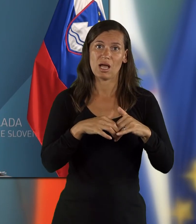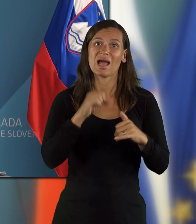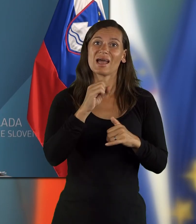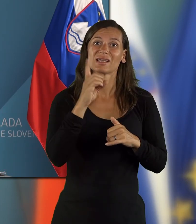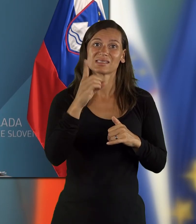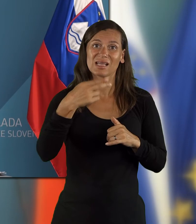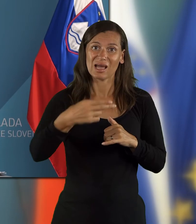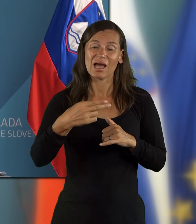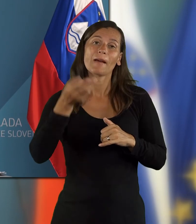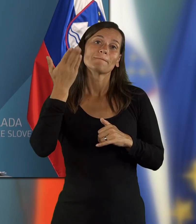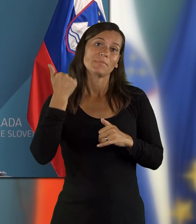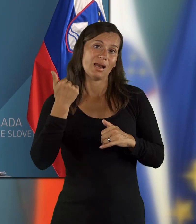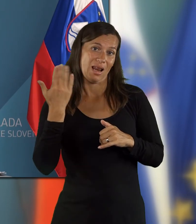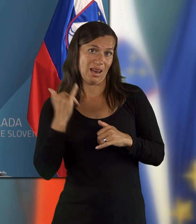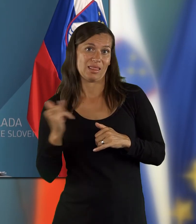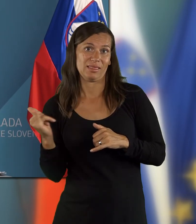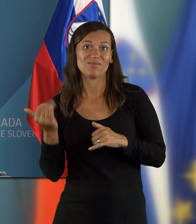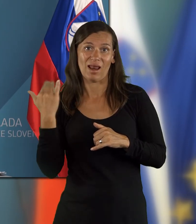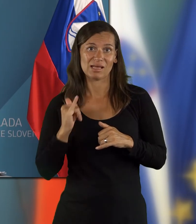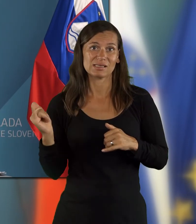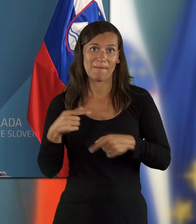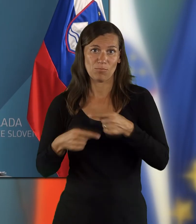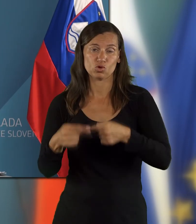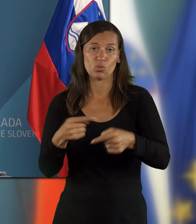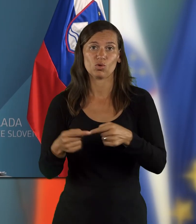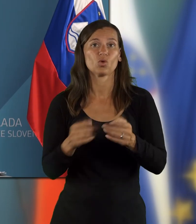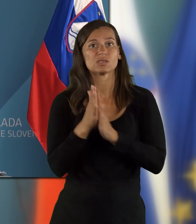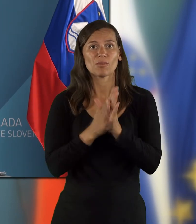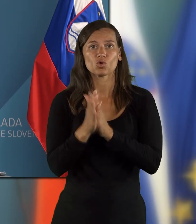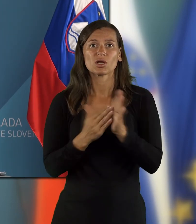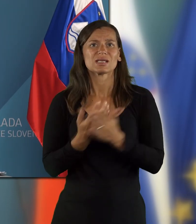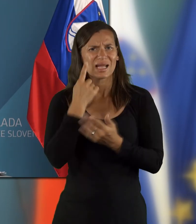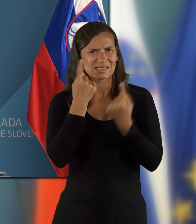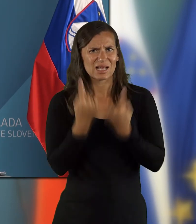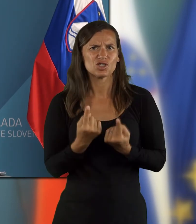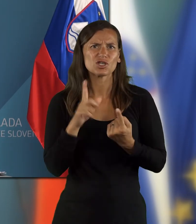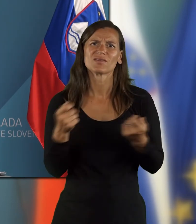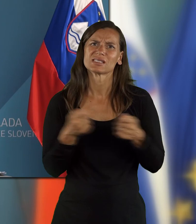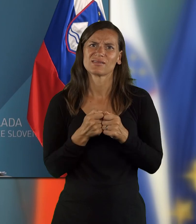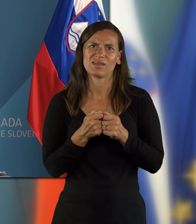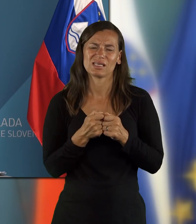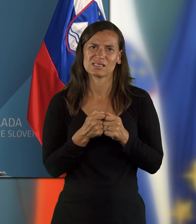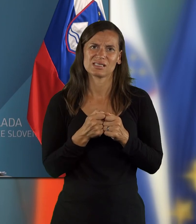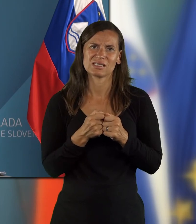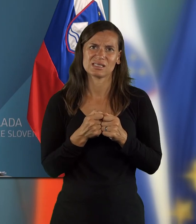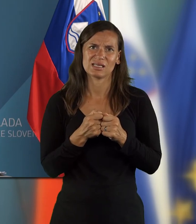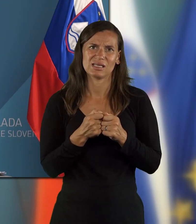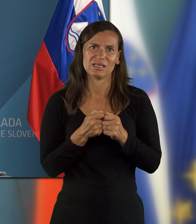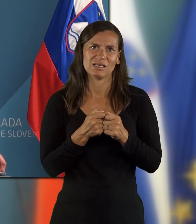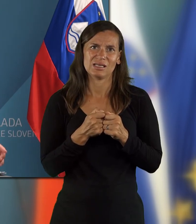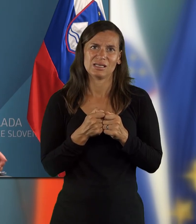kot skupščina SDH-ja je bila lani v lanskem postopku zaprošena za stališče v